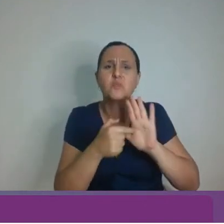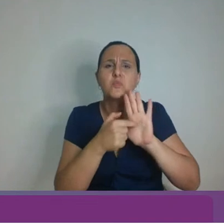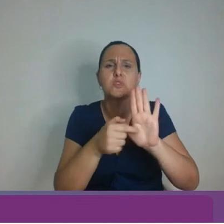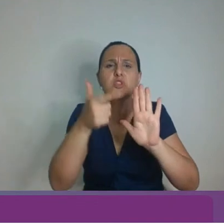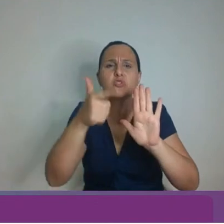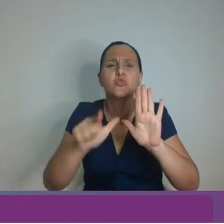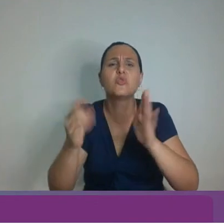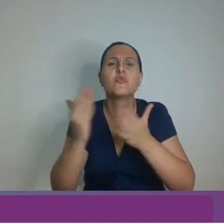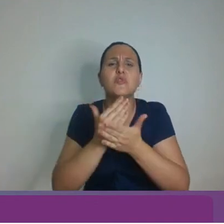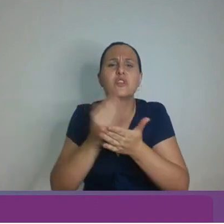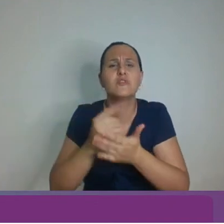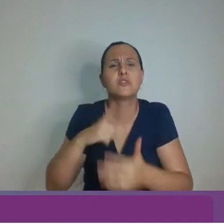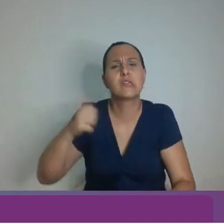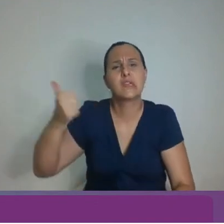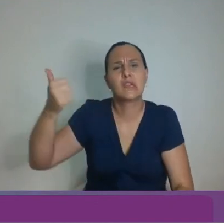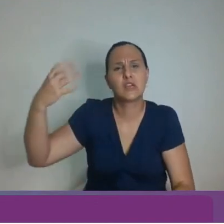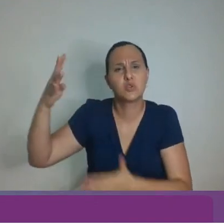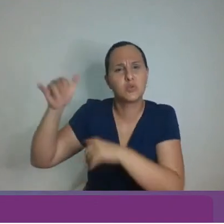disponível para compra.